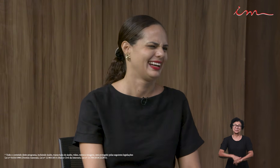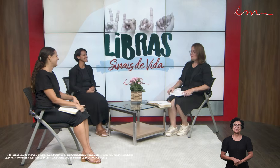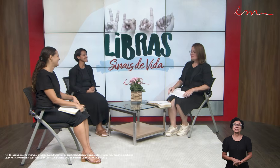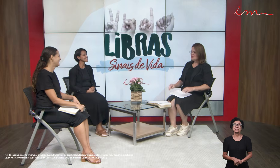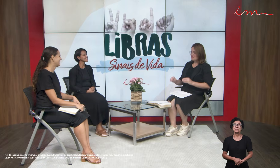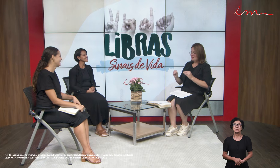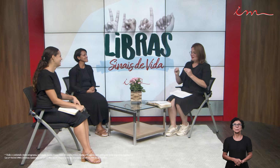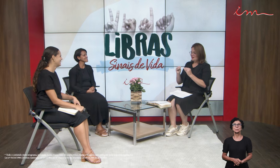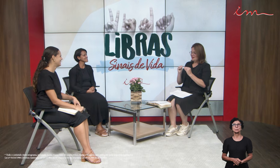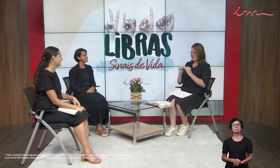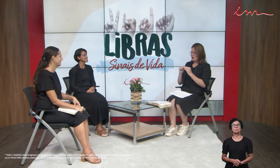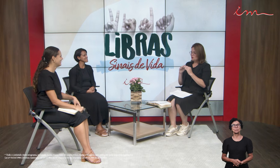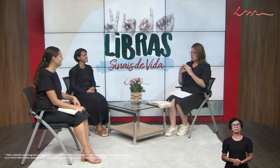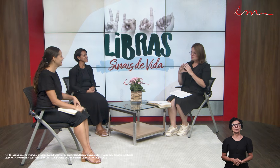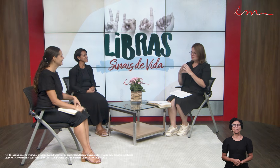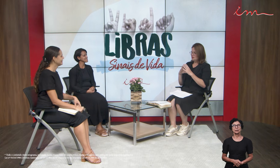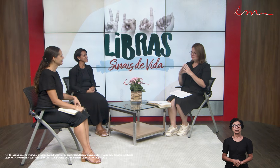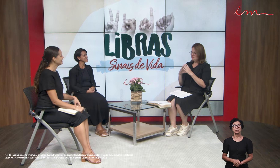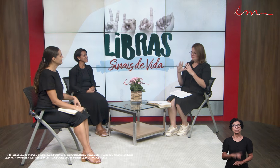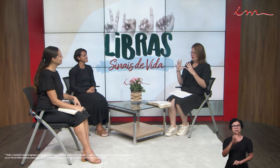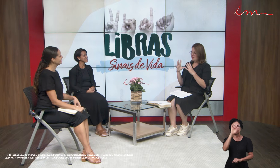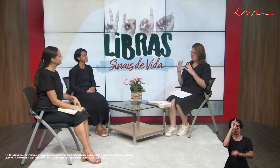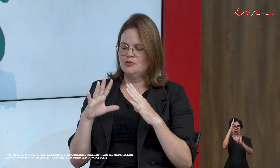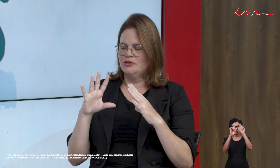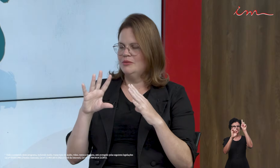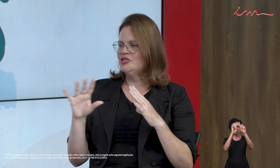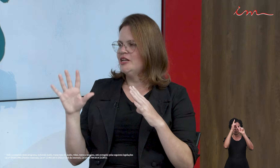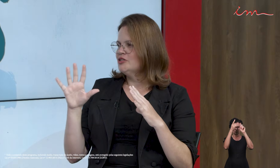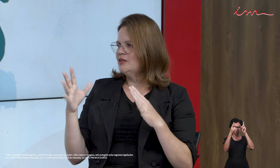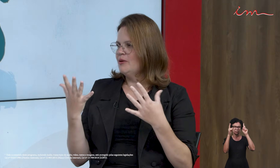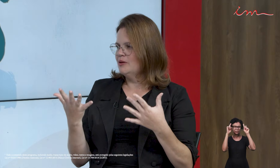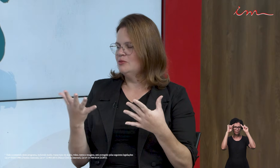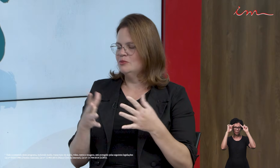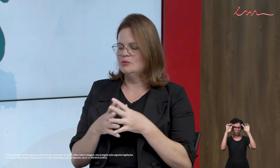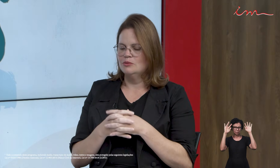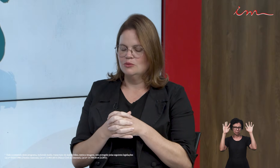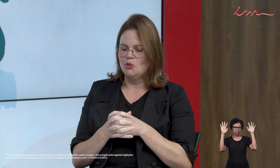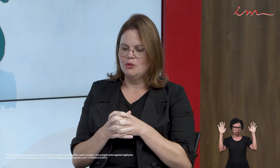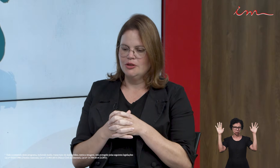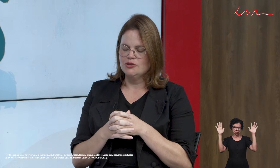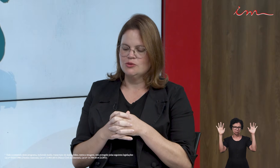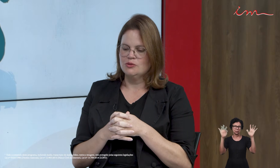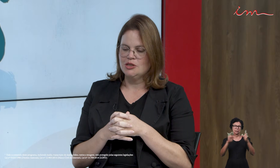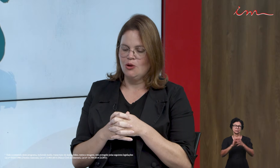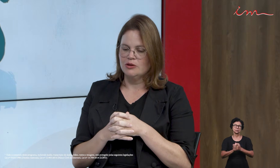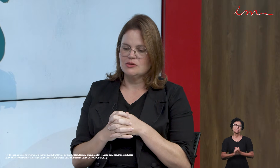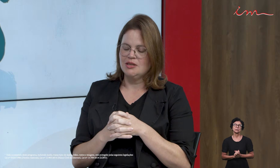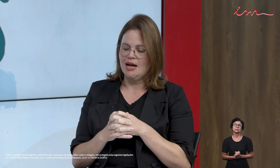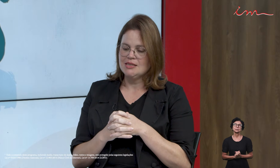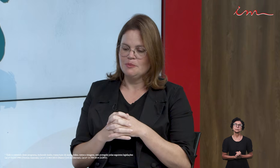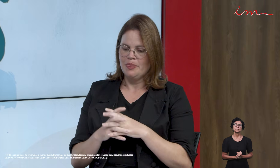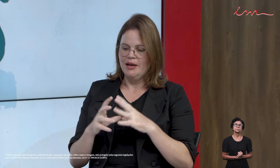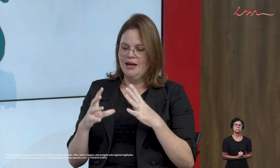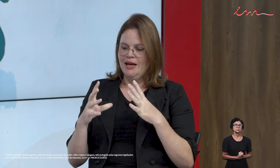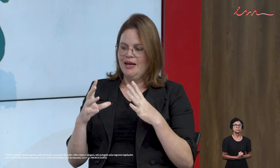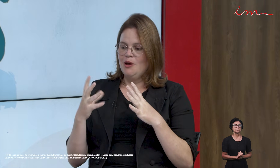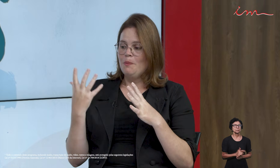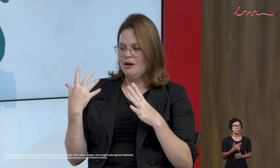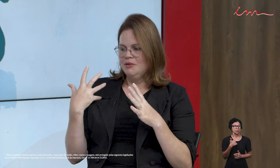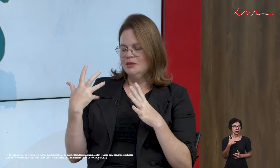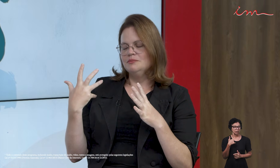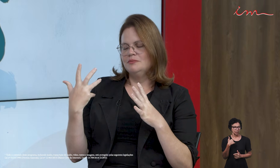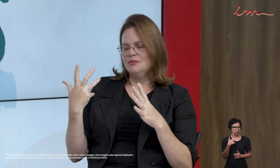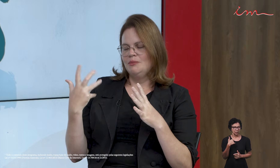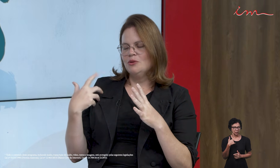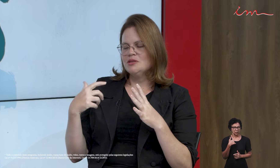Exatamente. Não, mas a construção de imagens, construção imagética, né, que normalmente os teóricos trazem,